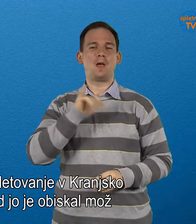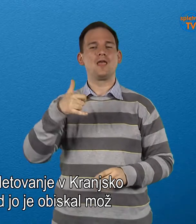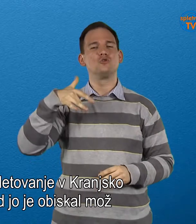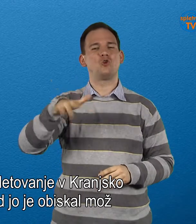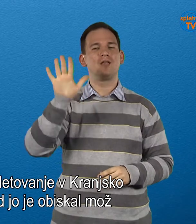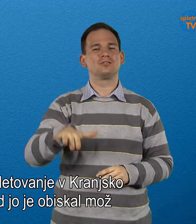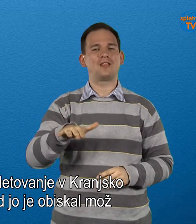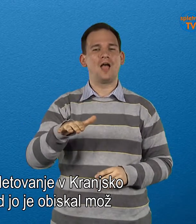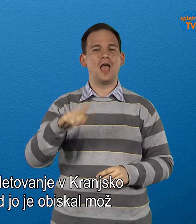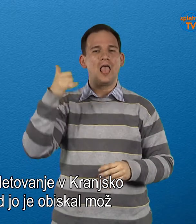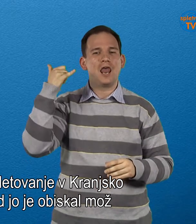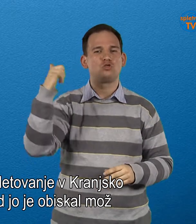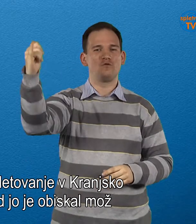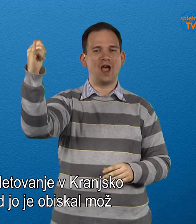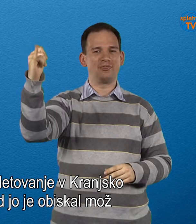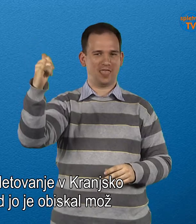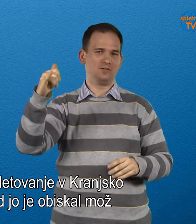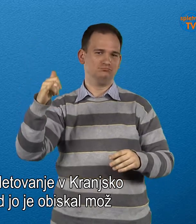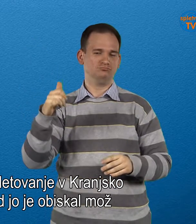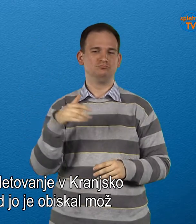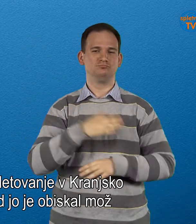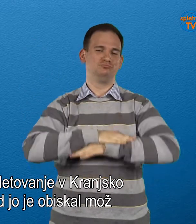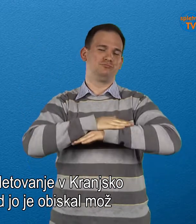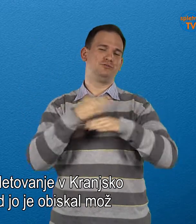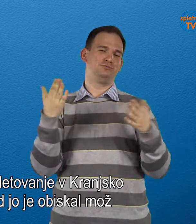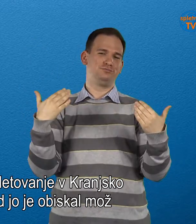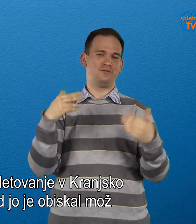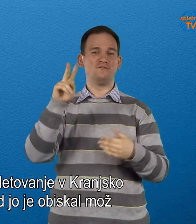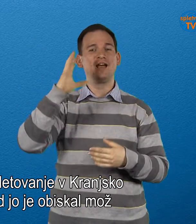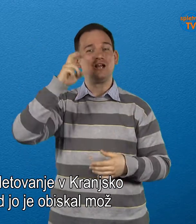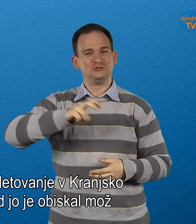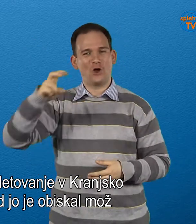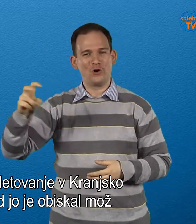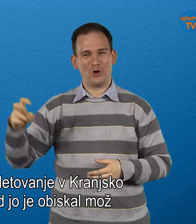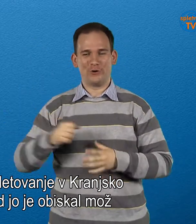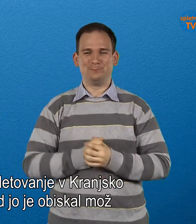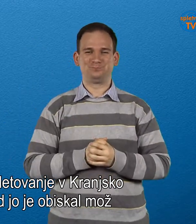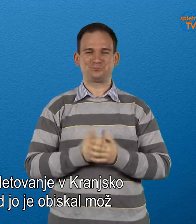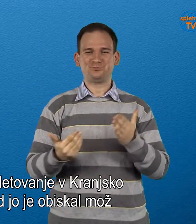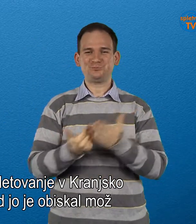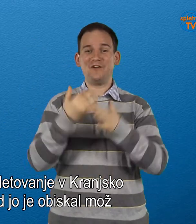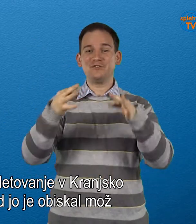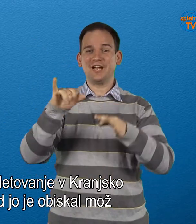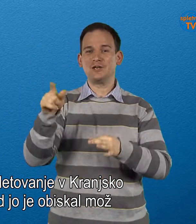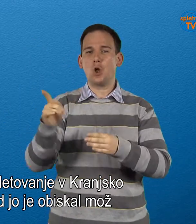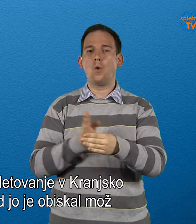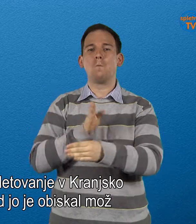Gospa je šla na letovanje v Kranjsko Goro, za vikend jo je obiskal mož in strastno sta se ljubila in postelja je